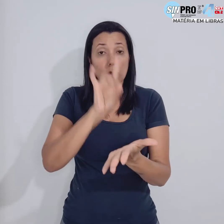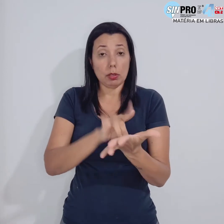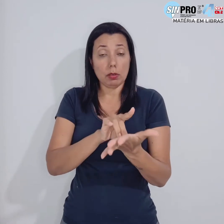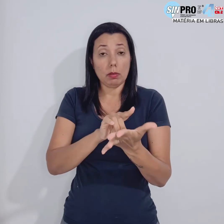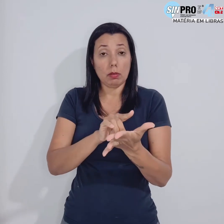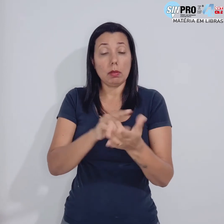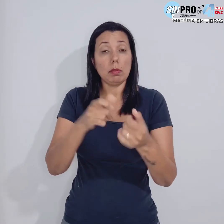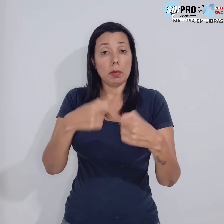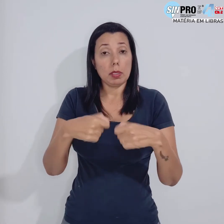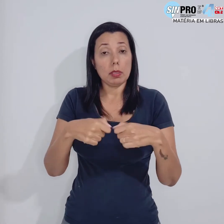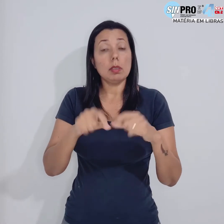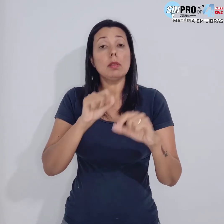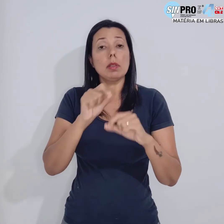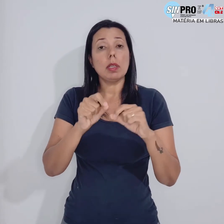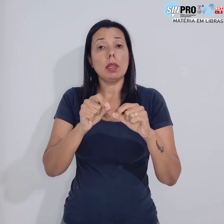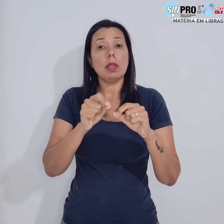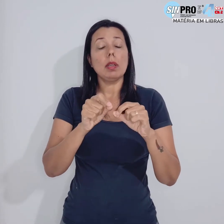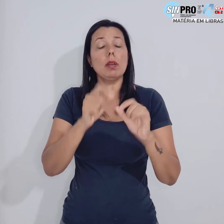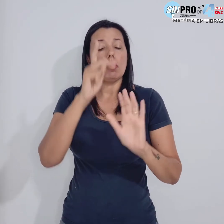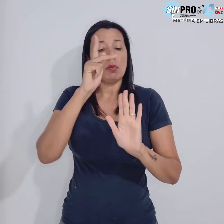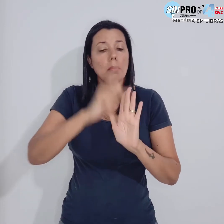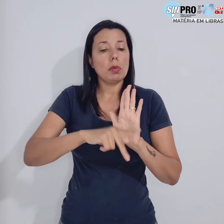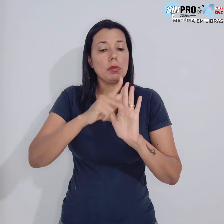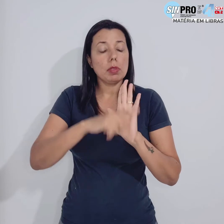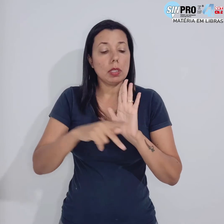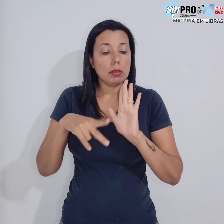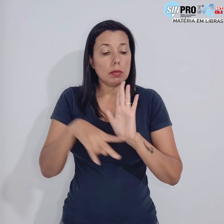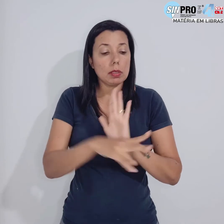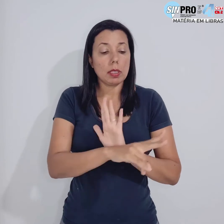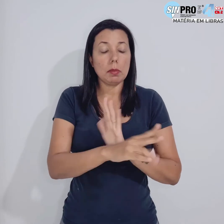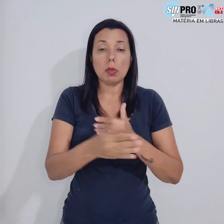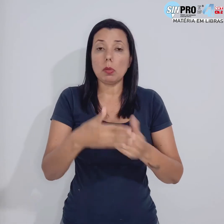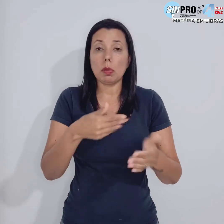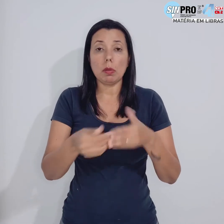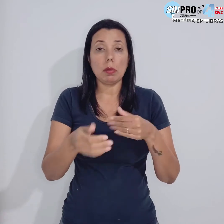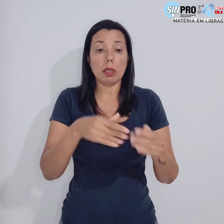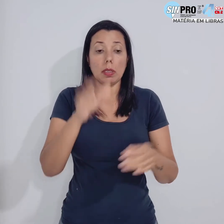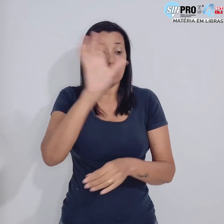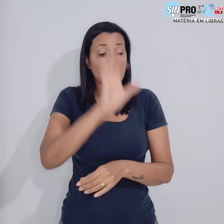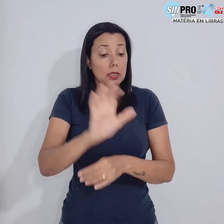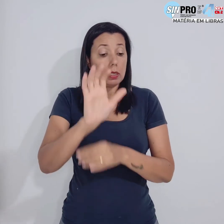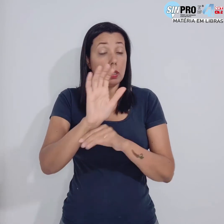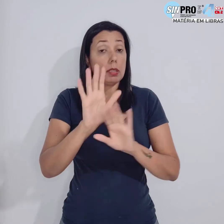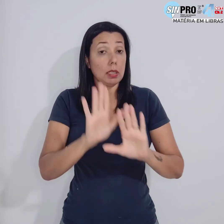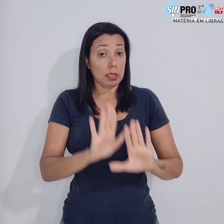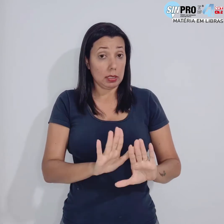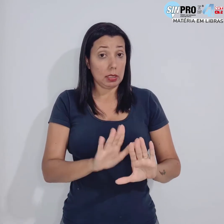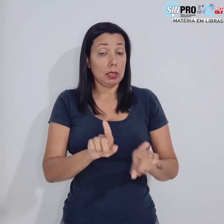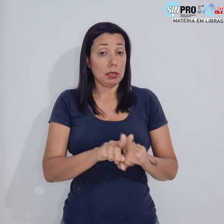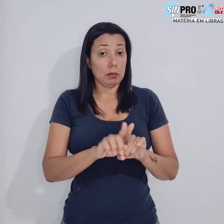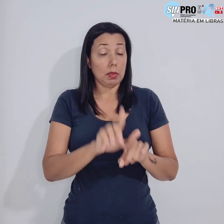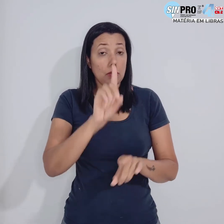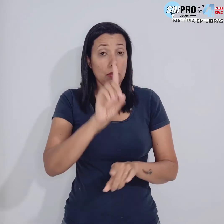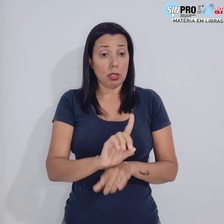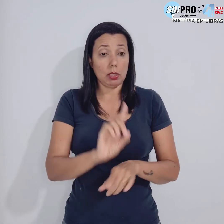as poucas vitórias, a menos que a gente considere vitória os nossos encontros, mas nada disso se dá